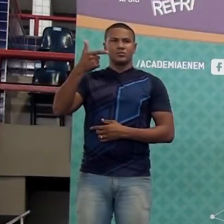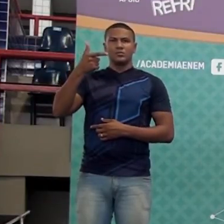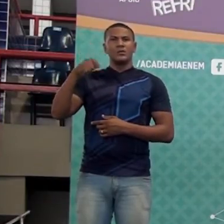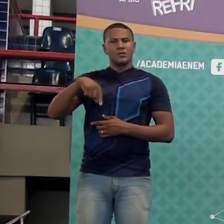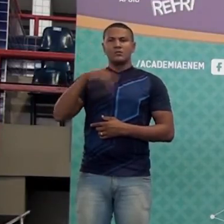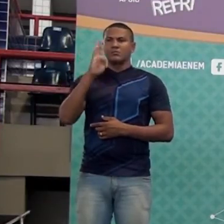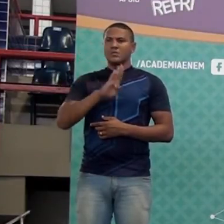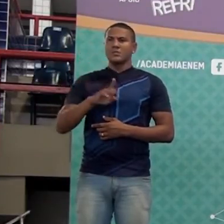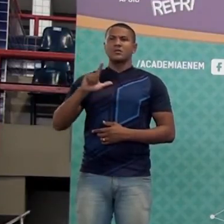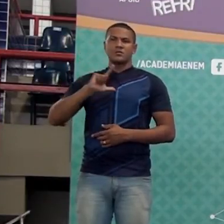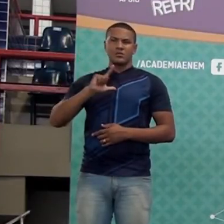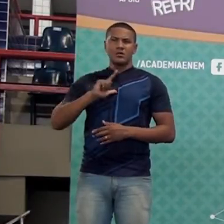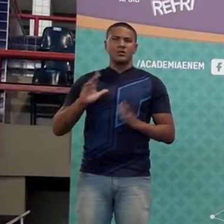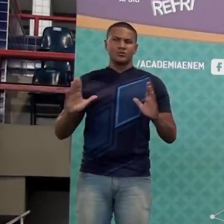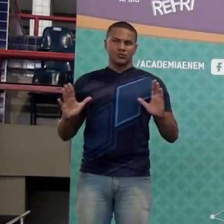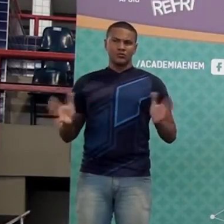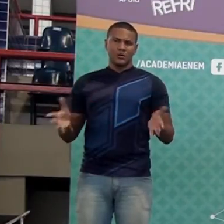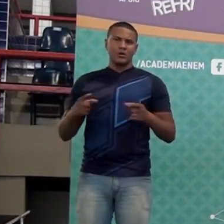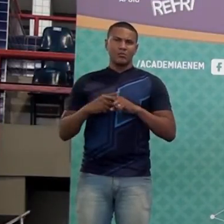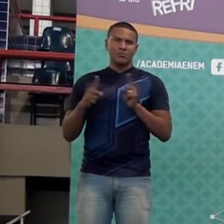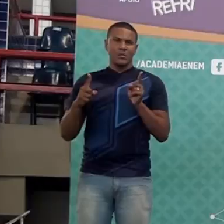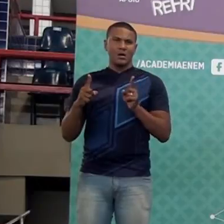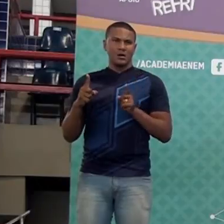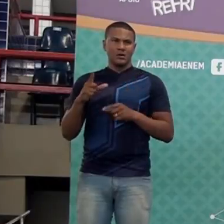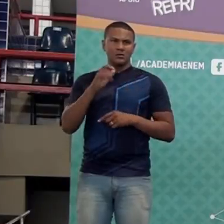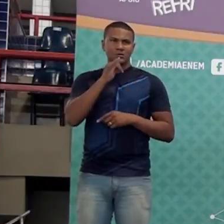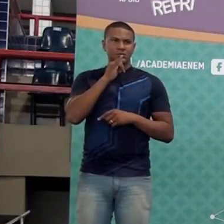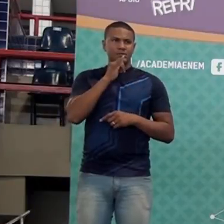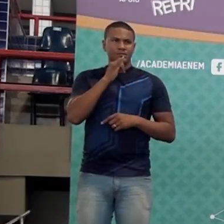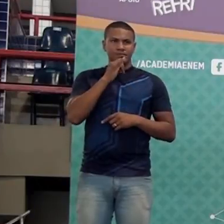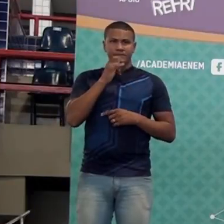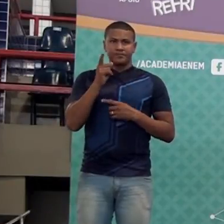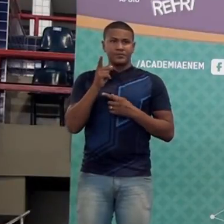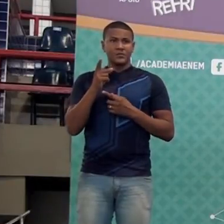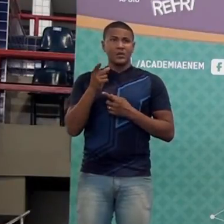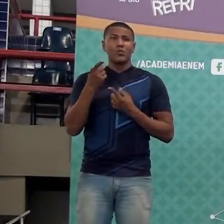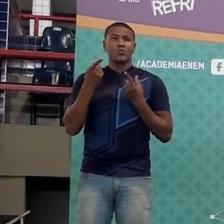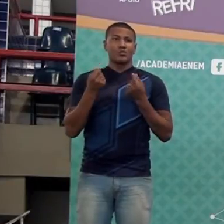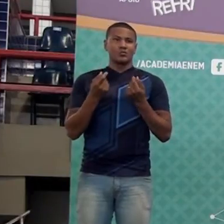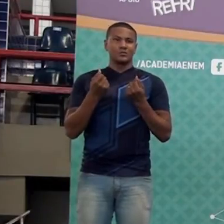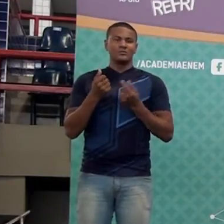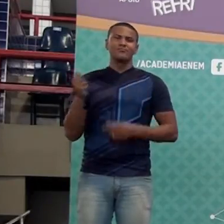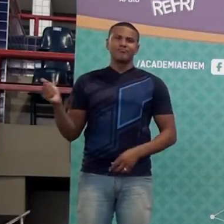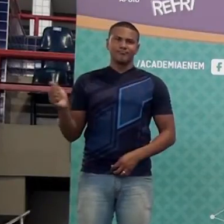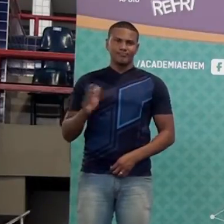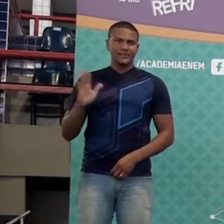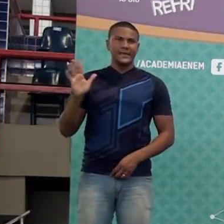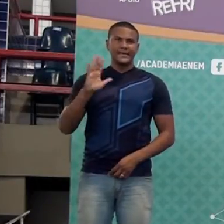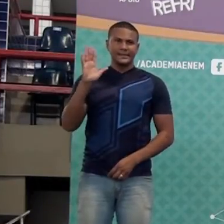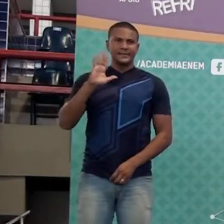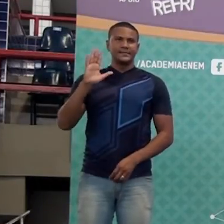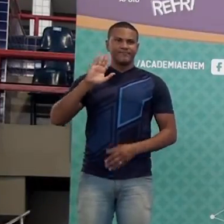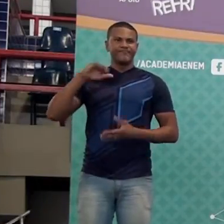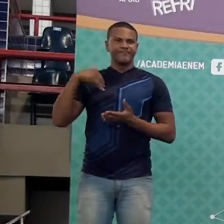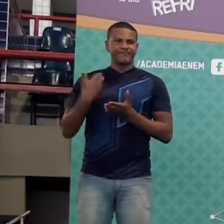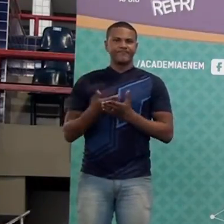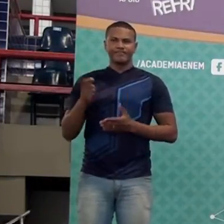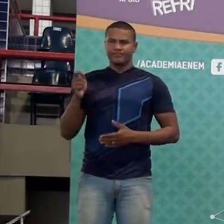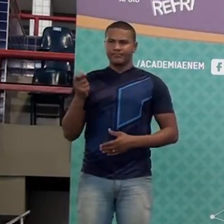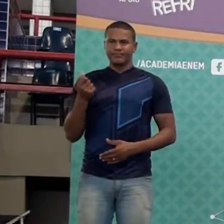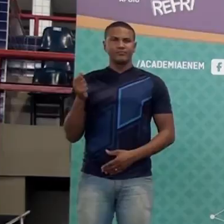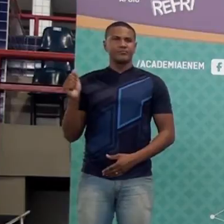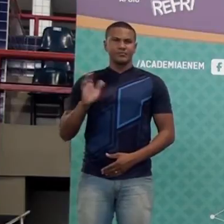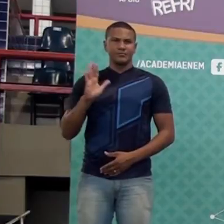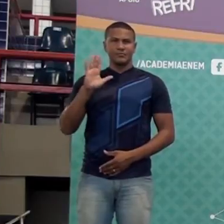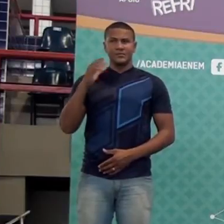geração, mas o problema é que o custo ainda é muito alto, é muito caro. Espera-se que nos próximos anos se